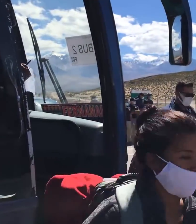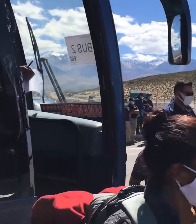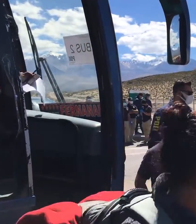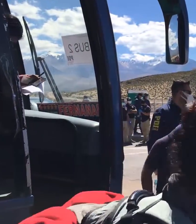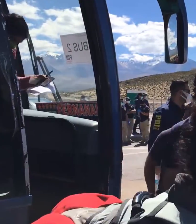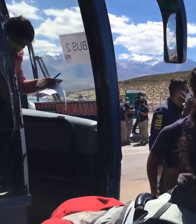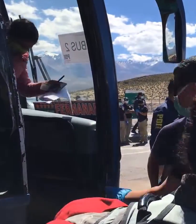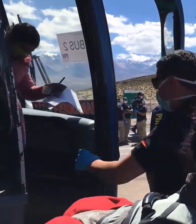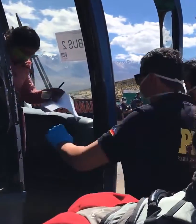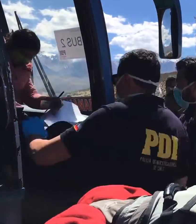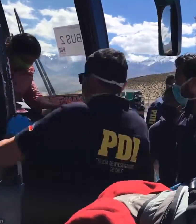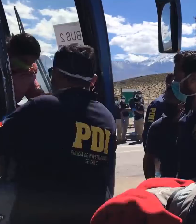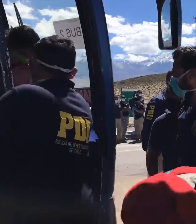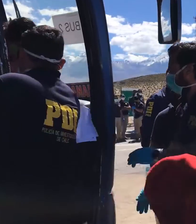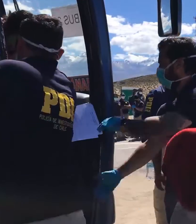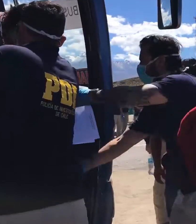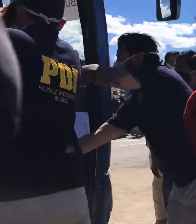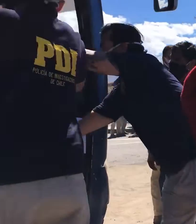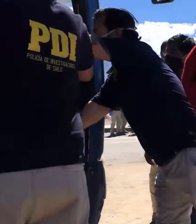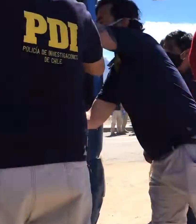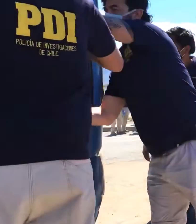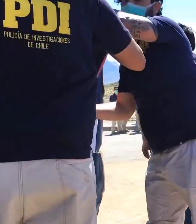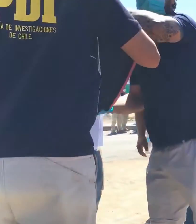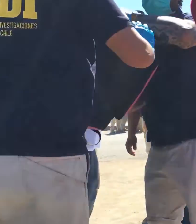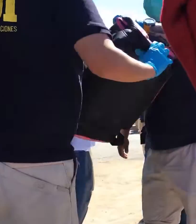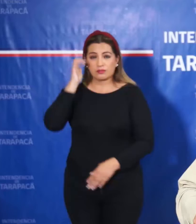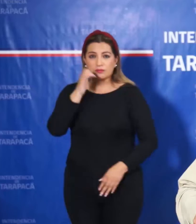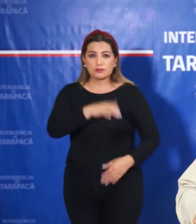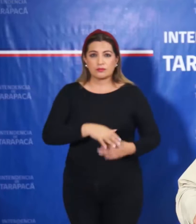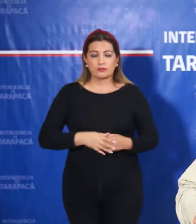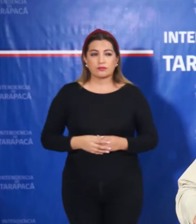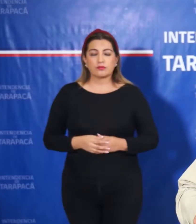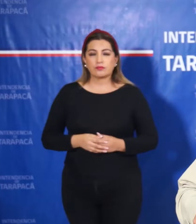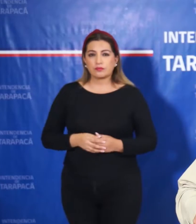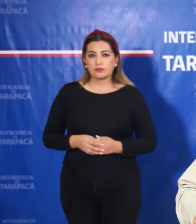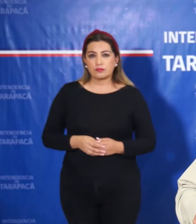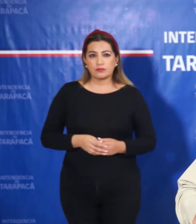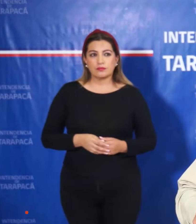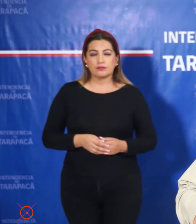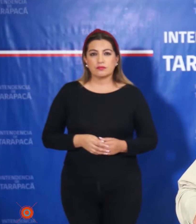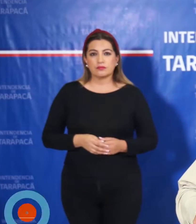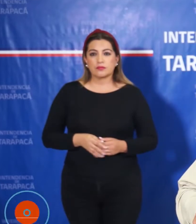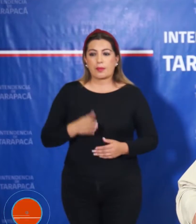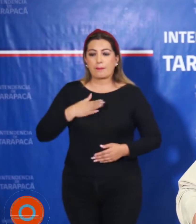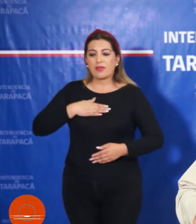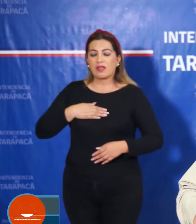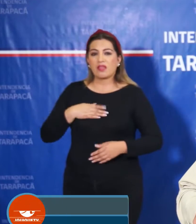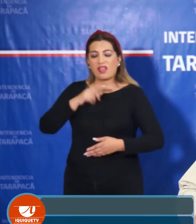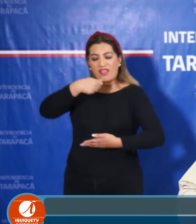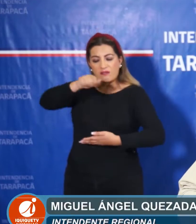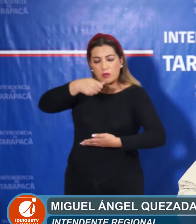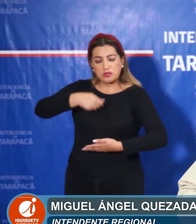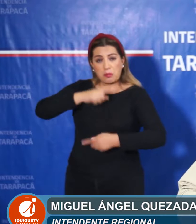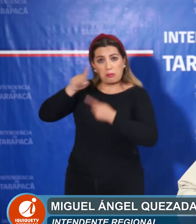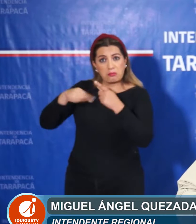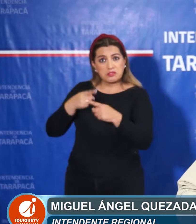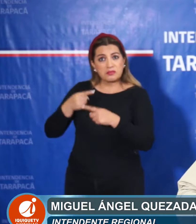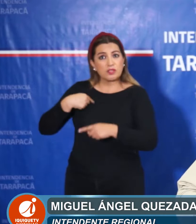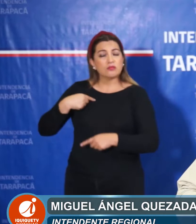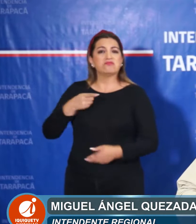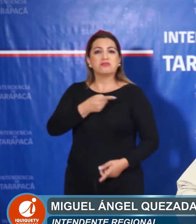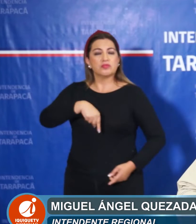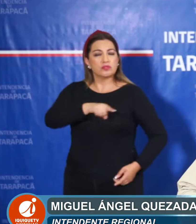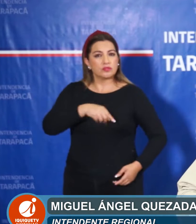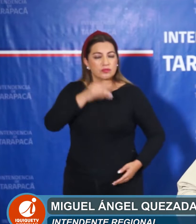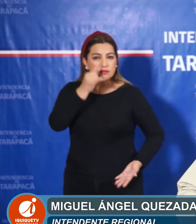ingresen a la región. Creo yo que la evaluación es positiva. Nosotros siempre nos